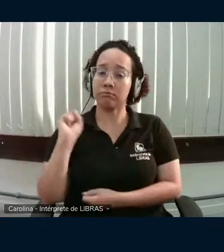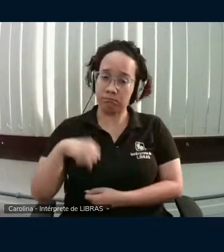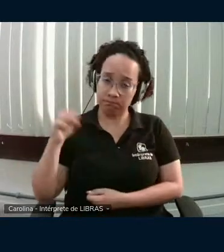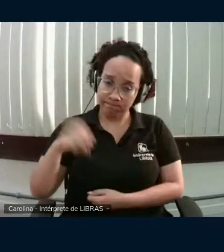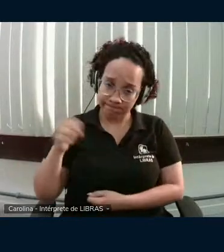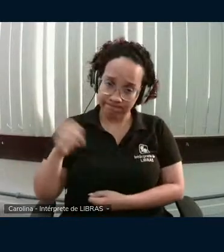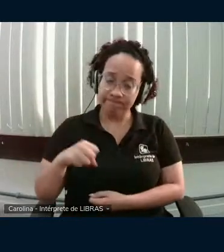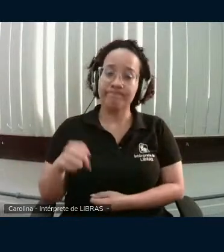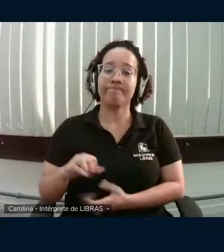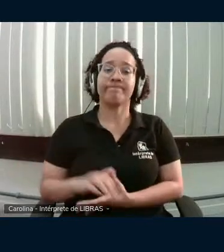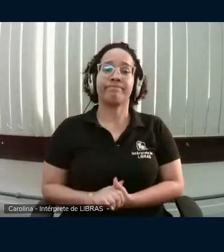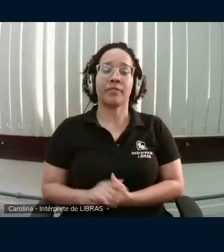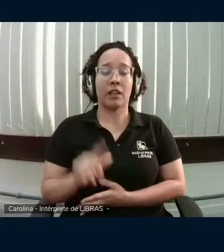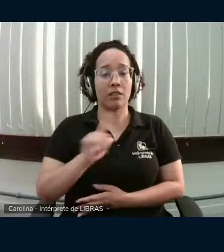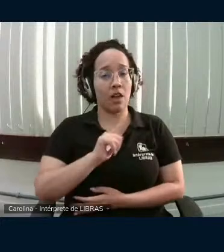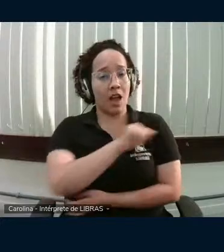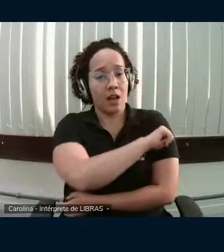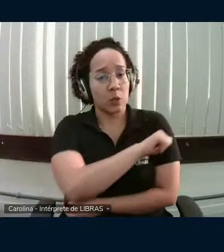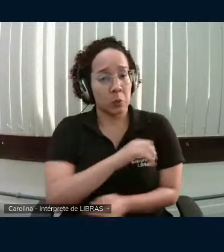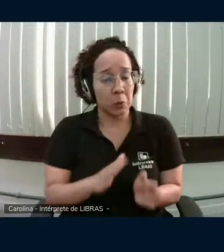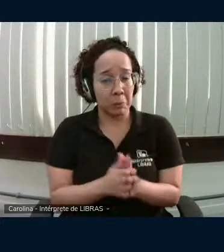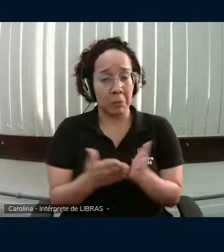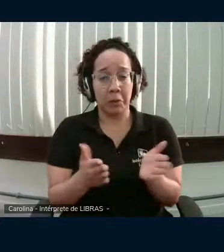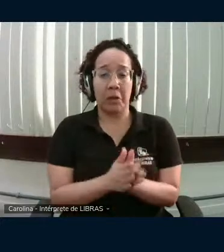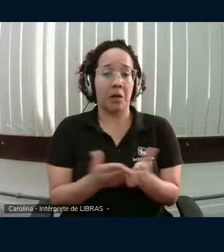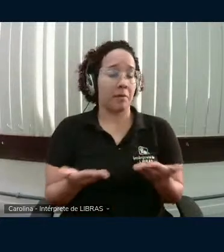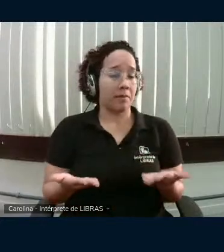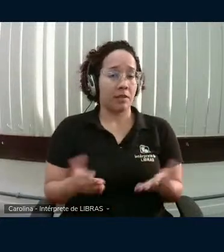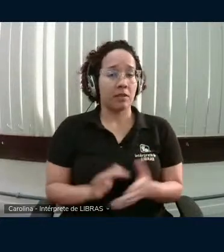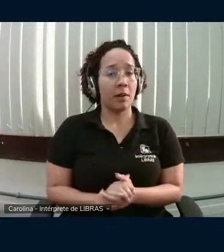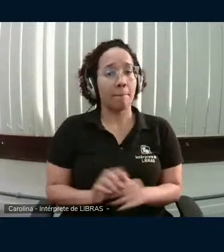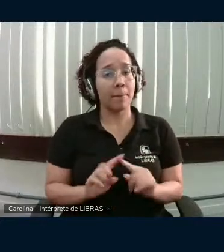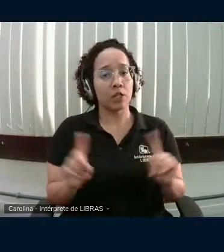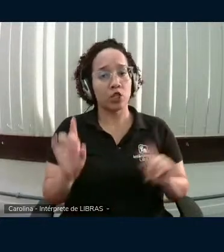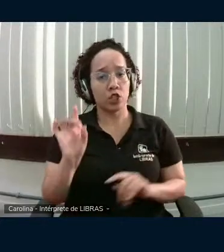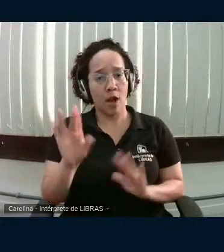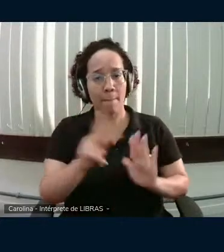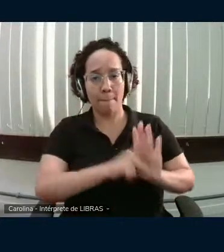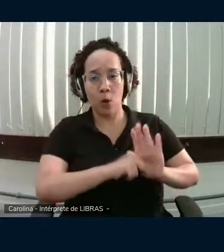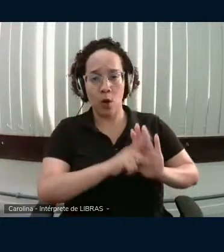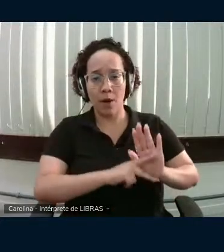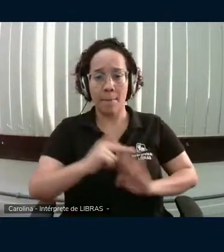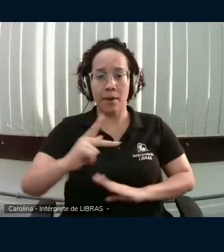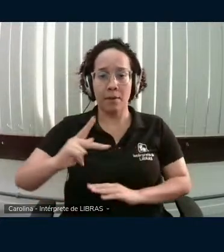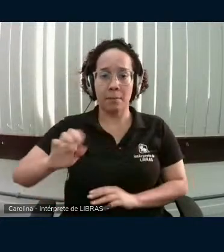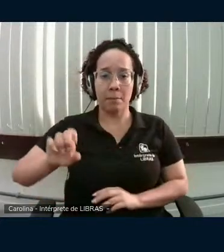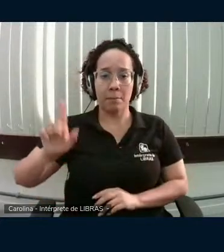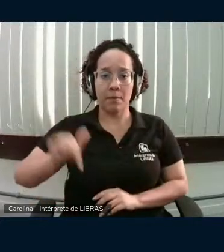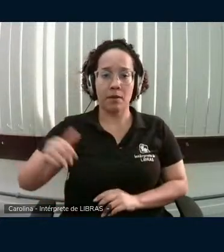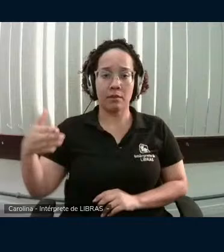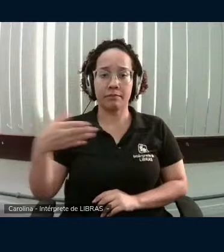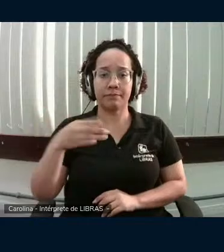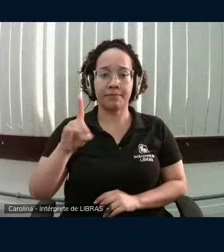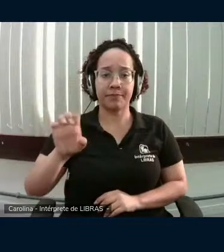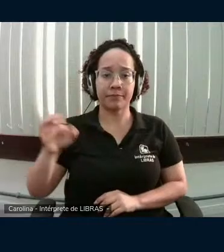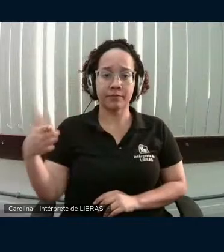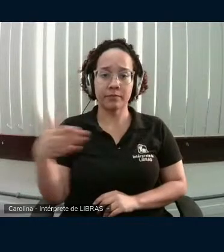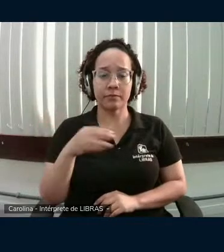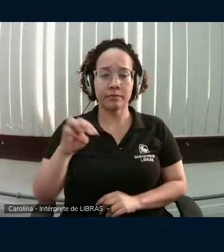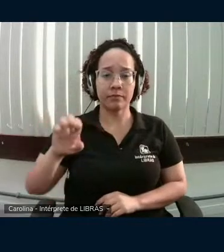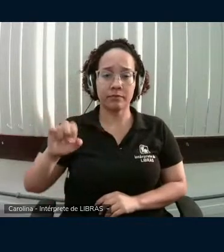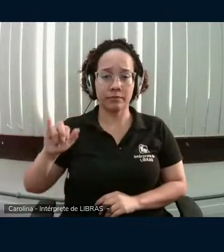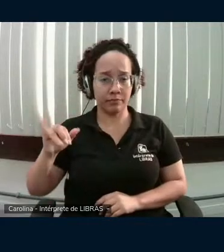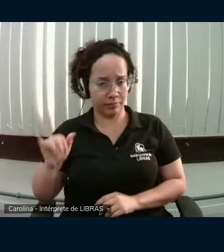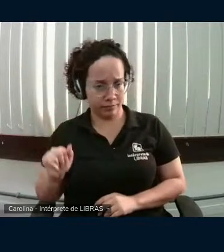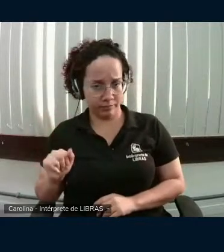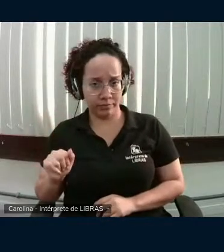pobreza. Agora, só o pé de meia vai resolver? Não, não vai resolver. Precisava de um diagnóstico